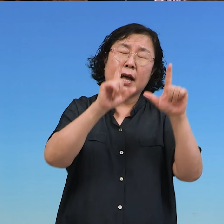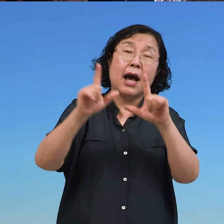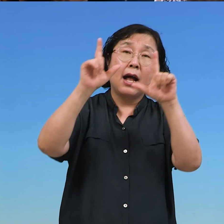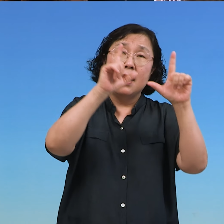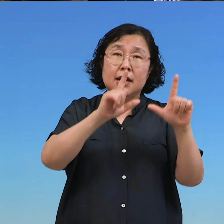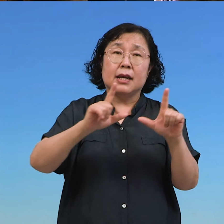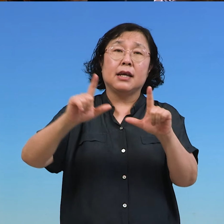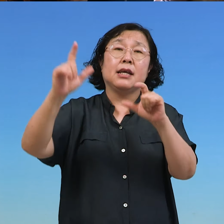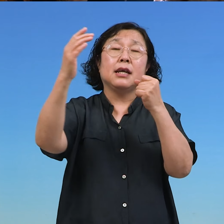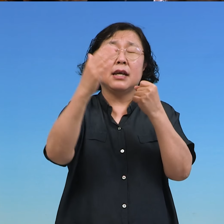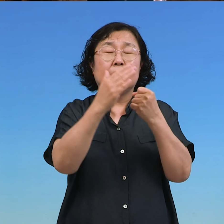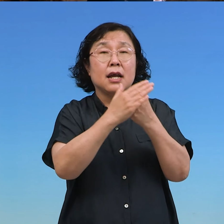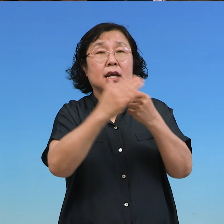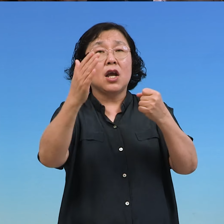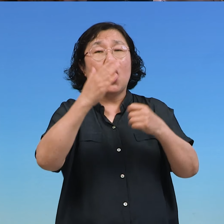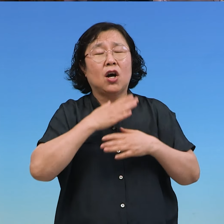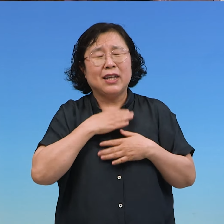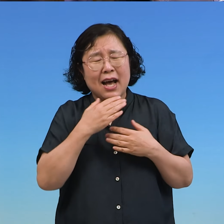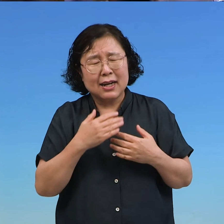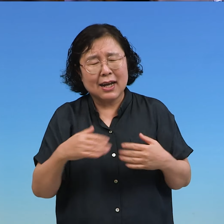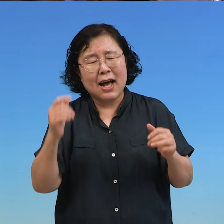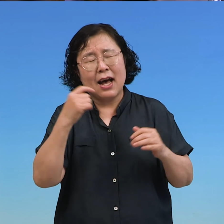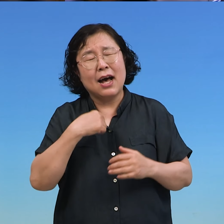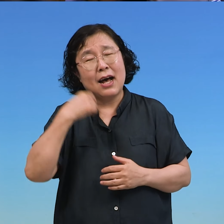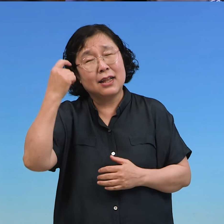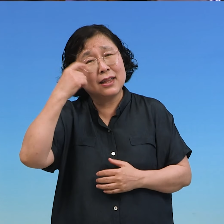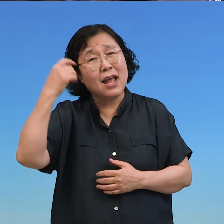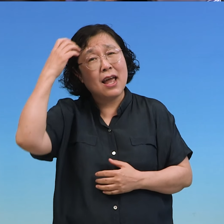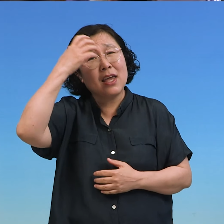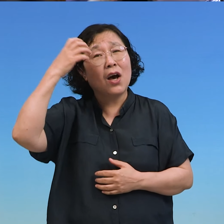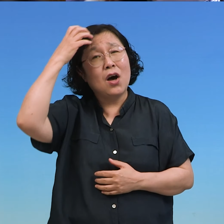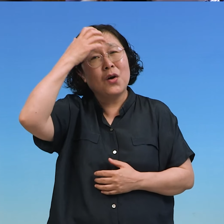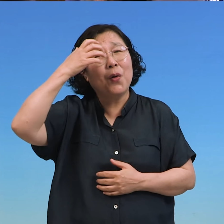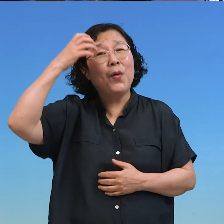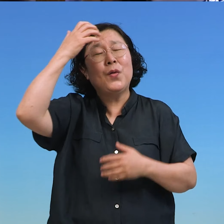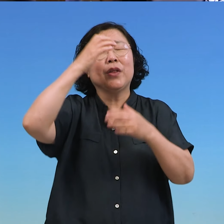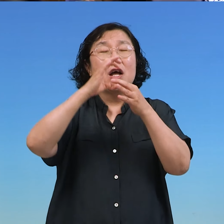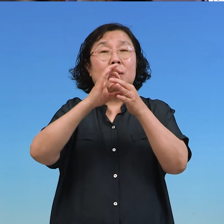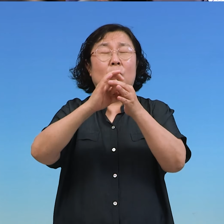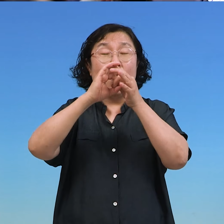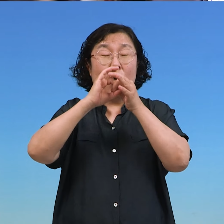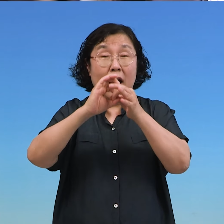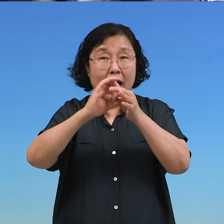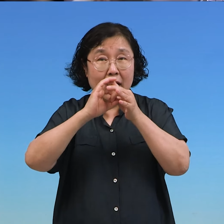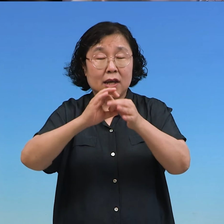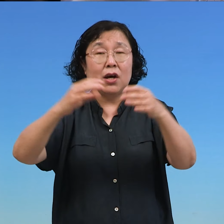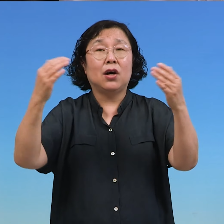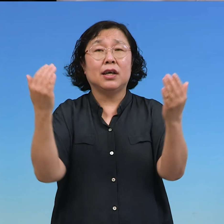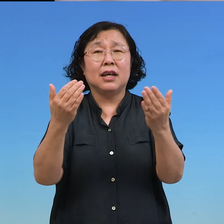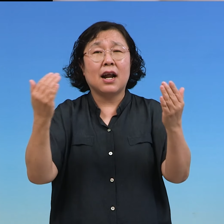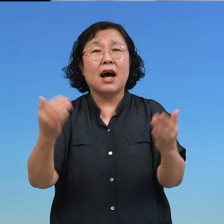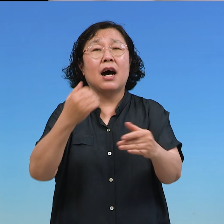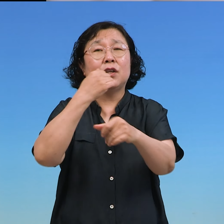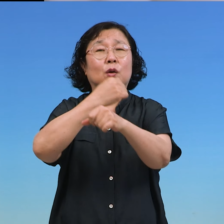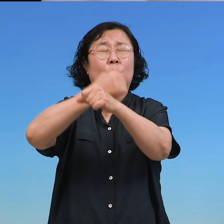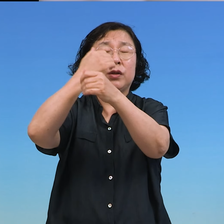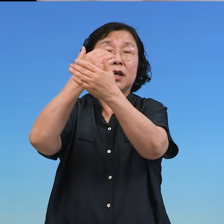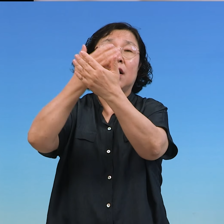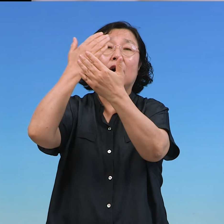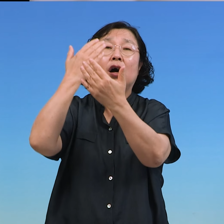영약한 내 영혼 나를 통하여 나를 통하여 통하여 일하소서